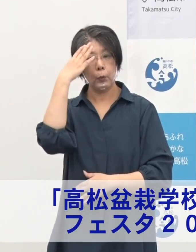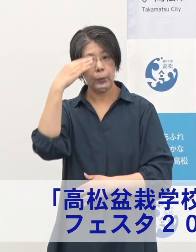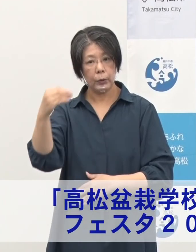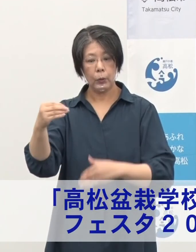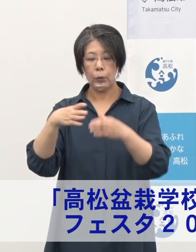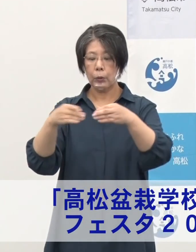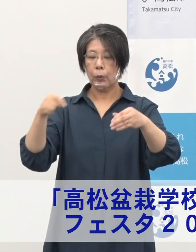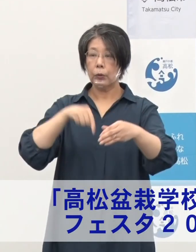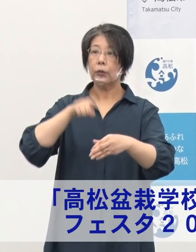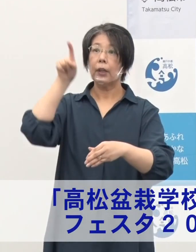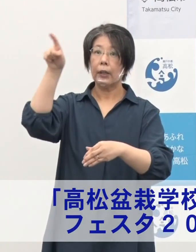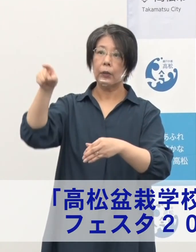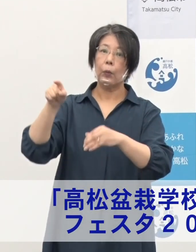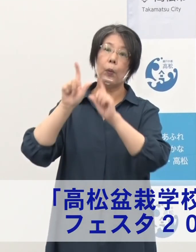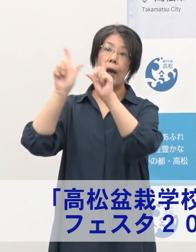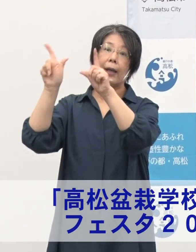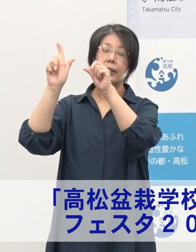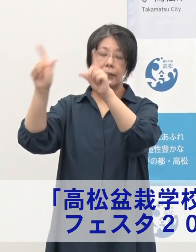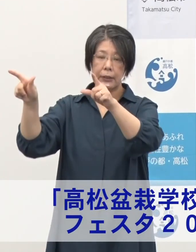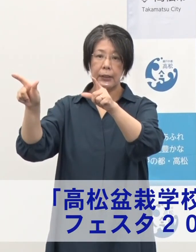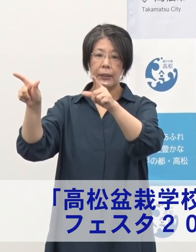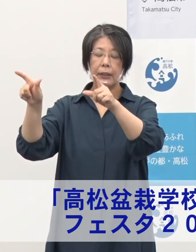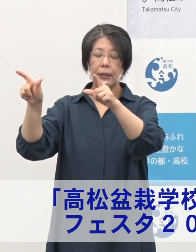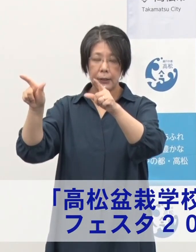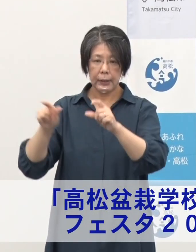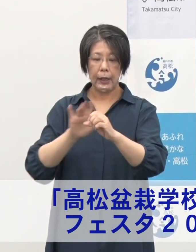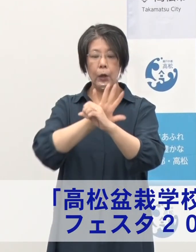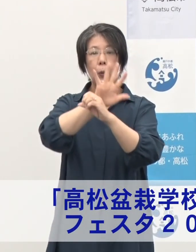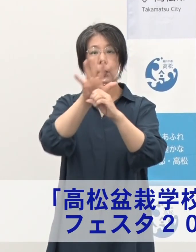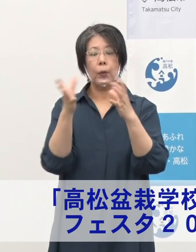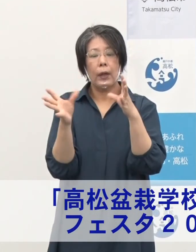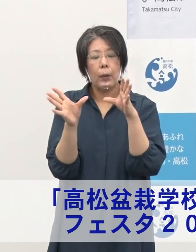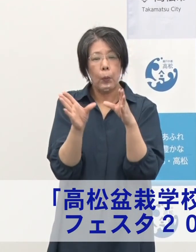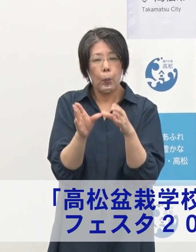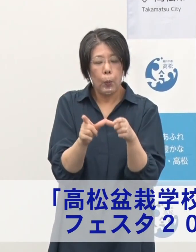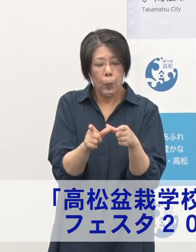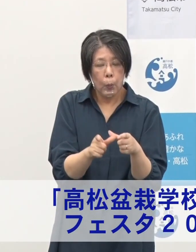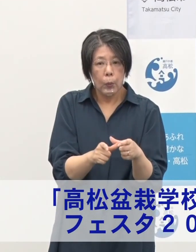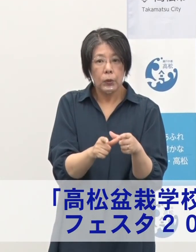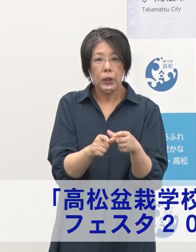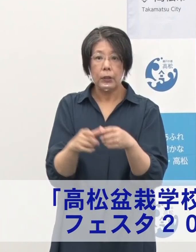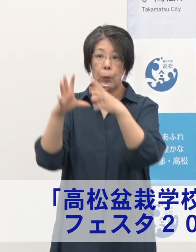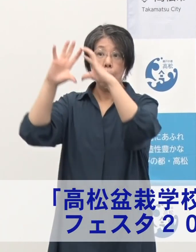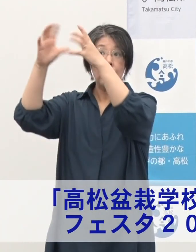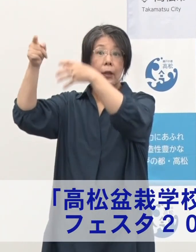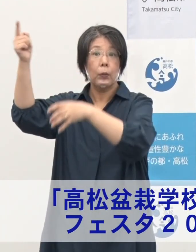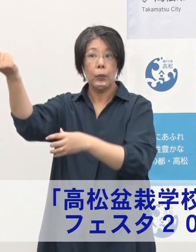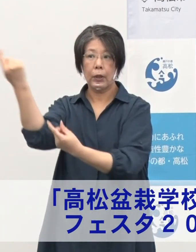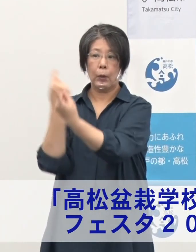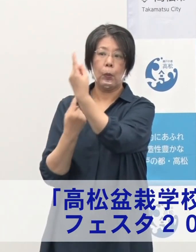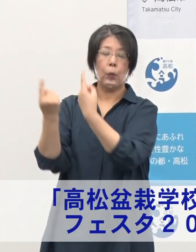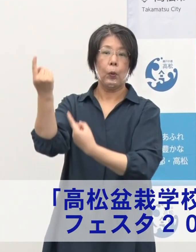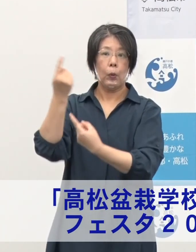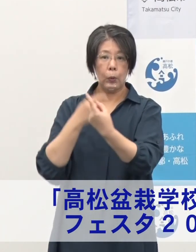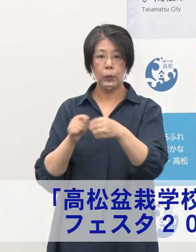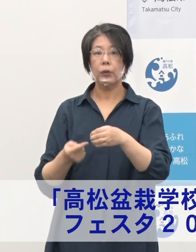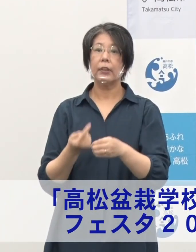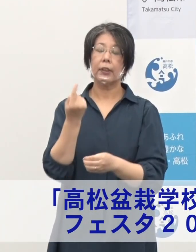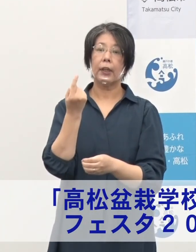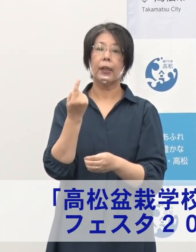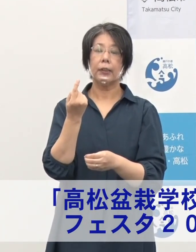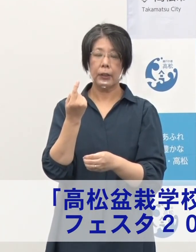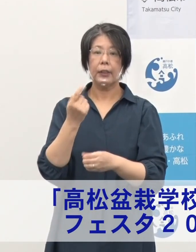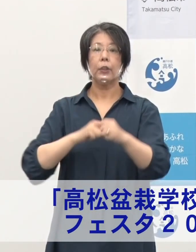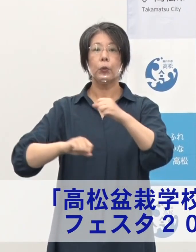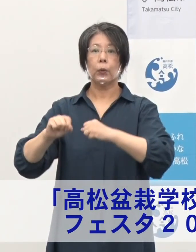しコロナ終息後に外国の方も含めて多くの方が高松盆栽の佐藤訪れていただく契機となるように